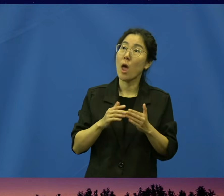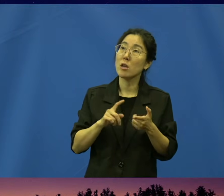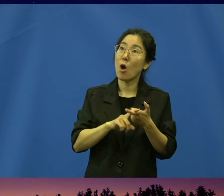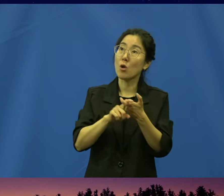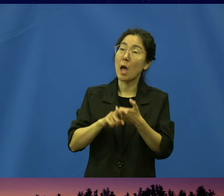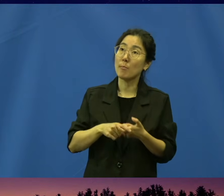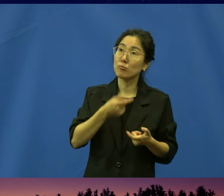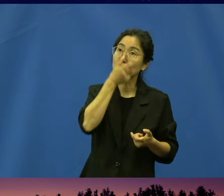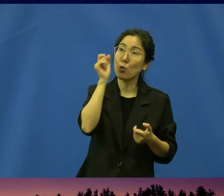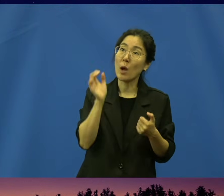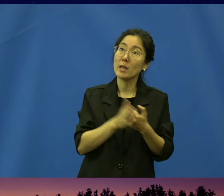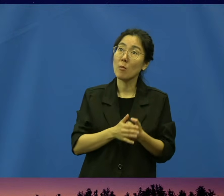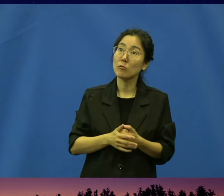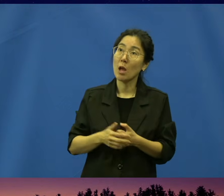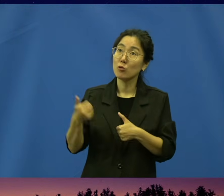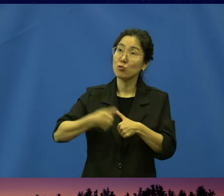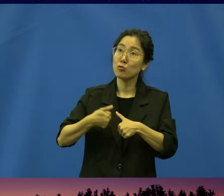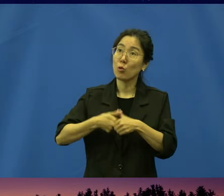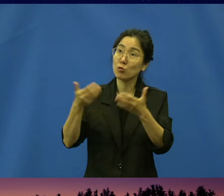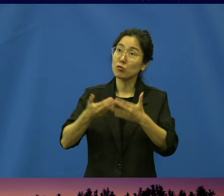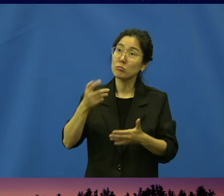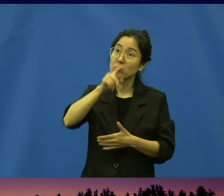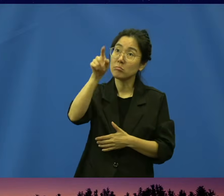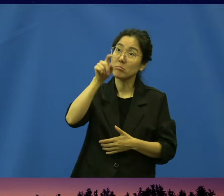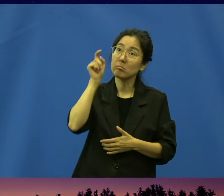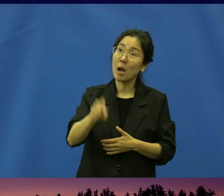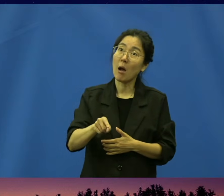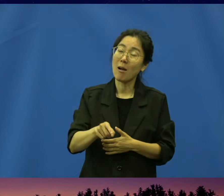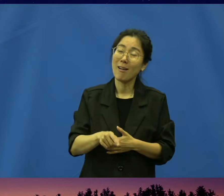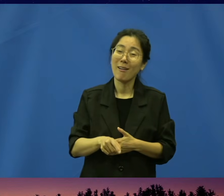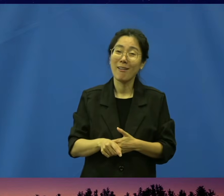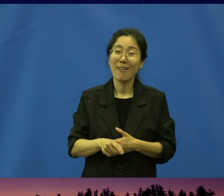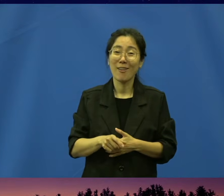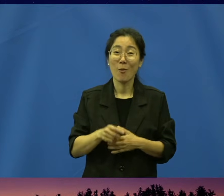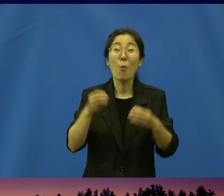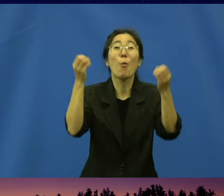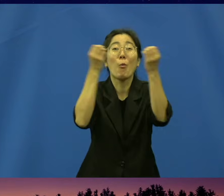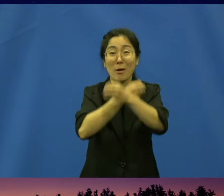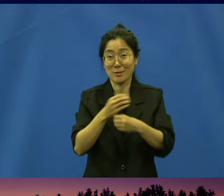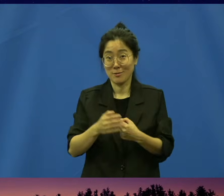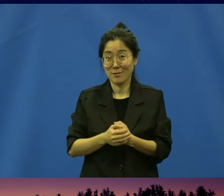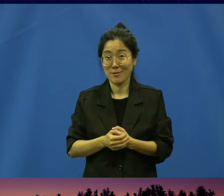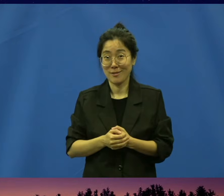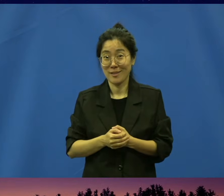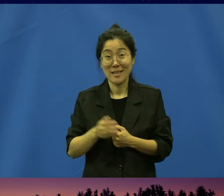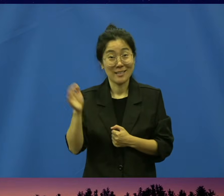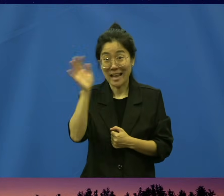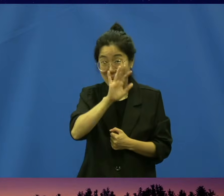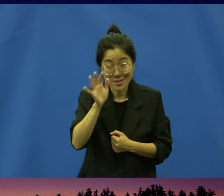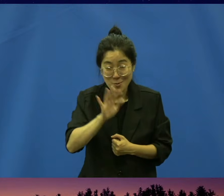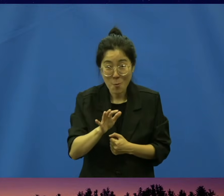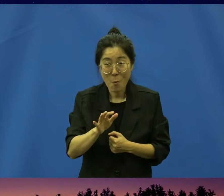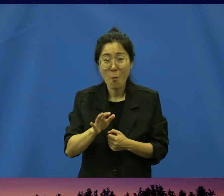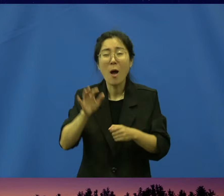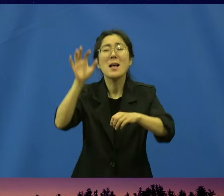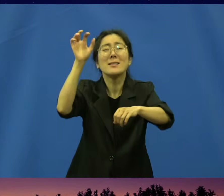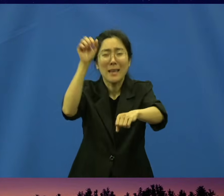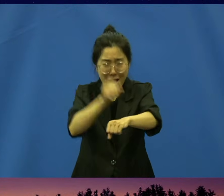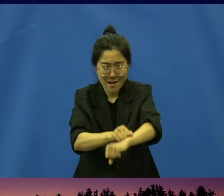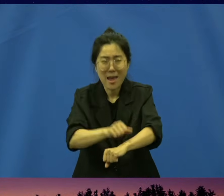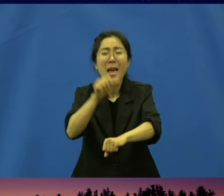아니고요. 이 수영로 교회가 이미 너무도 많은 일들을 잘 하고 있기 때문에 그렇습니다. 저는 수영로